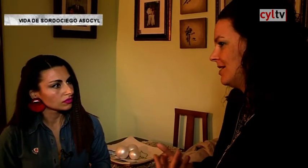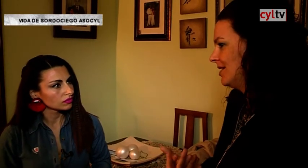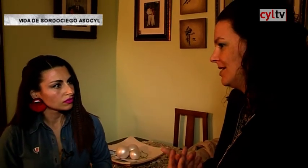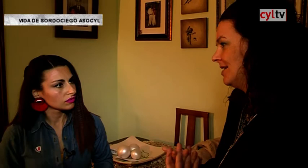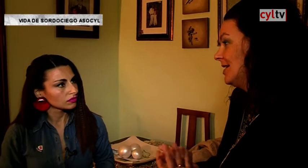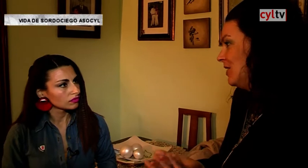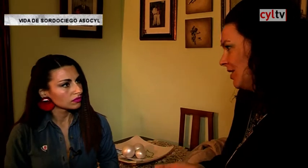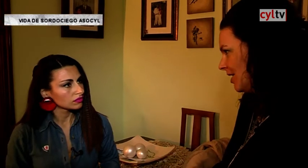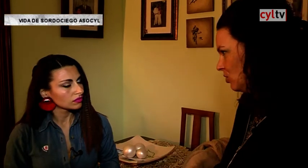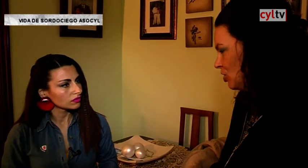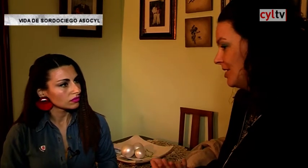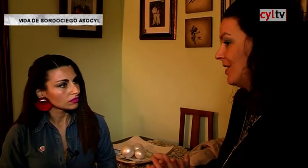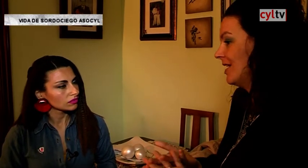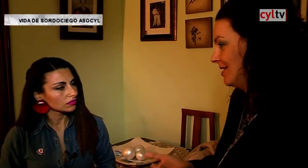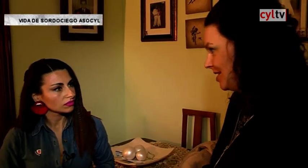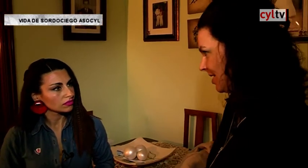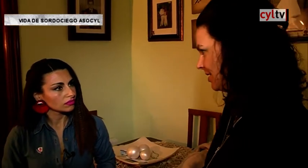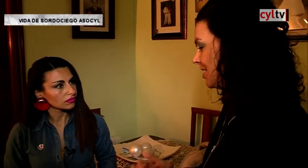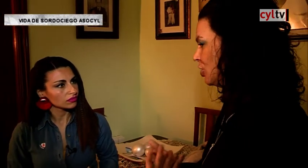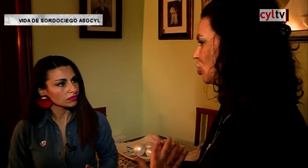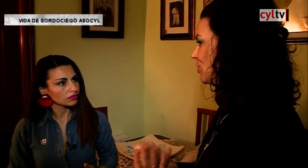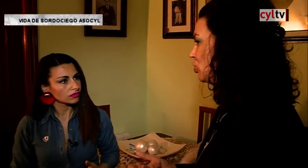que sensibilizarlos, saber que existen, sobre todo